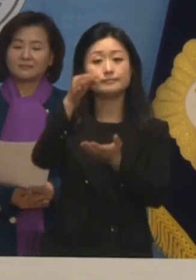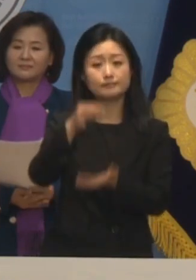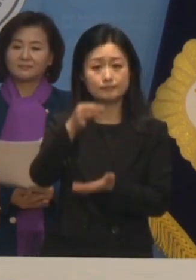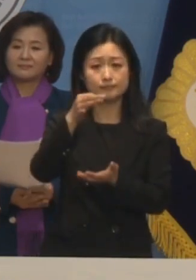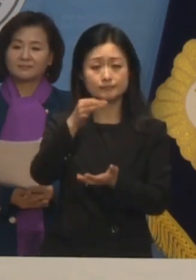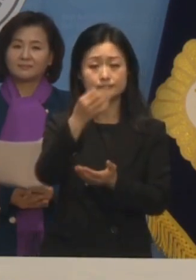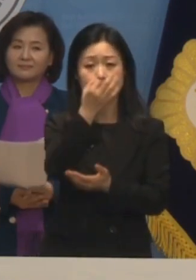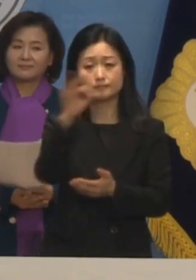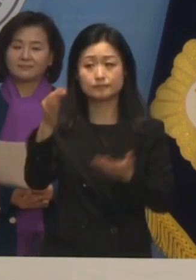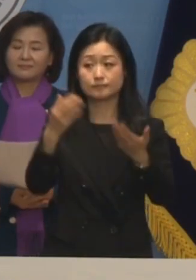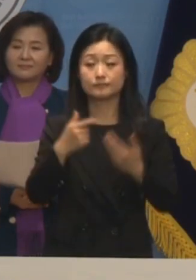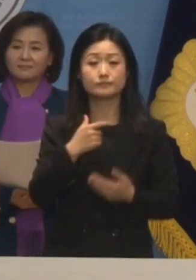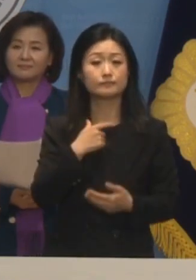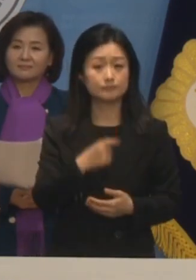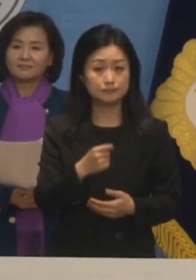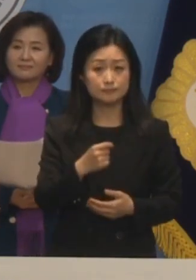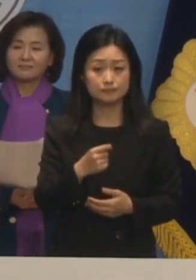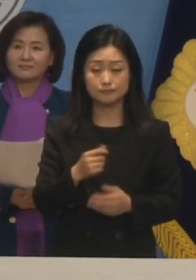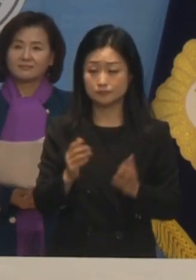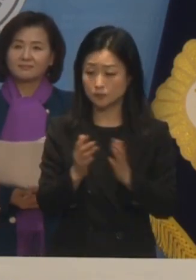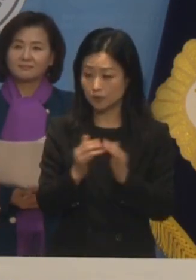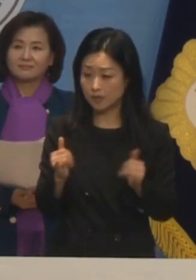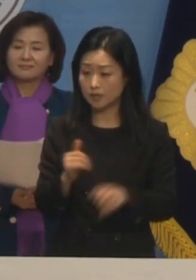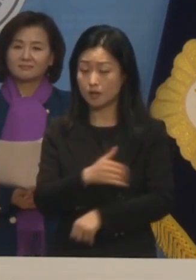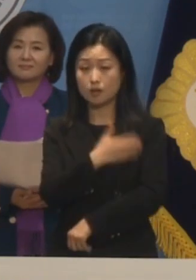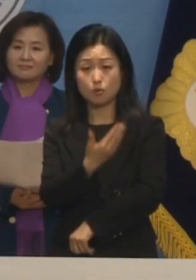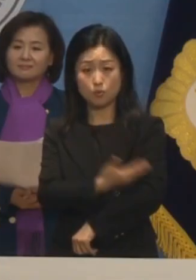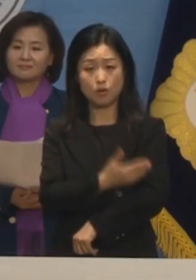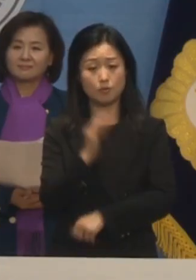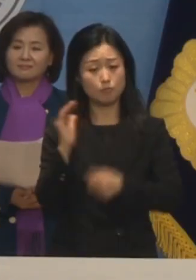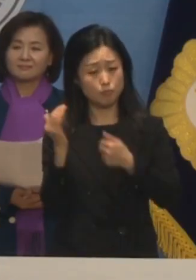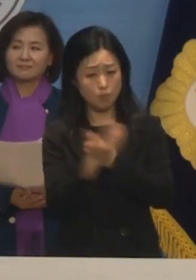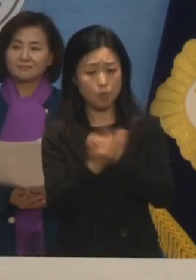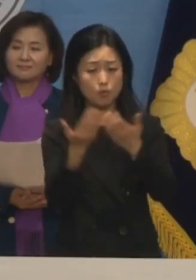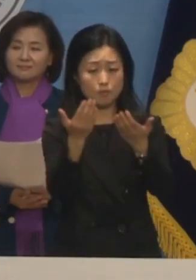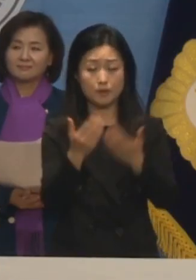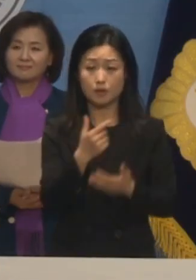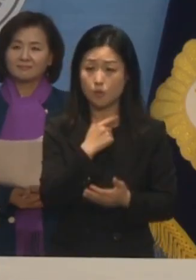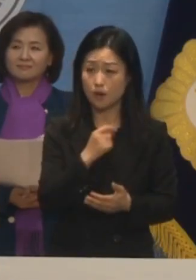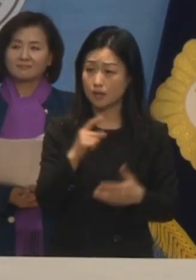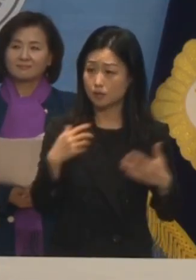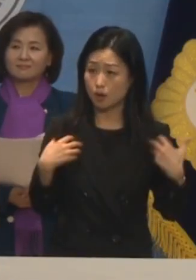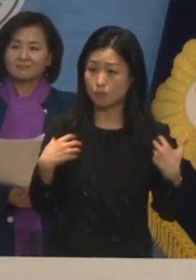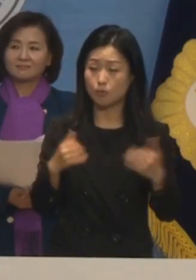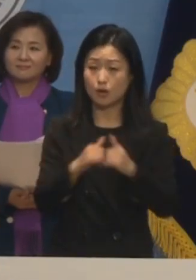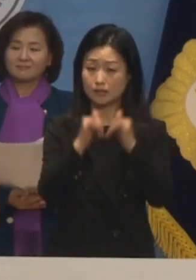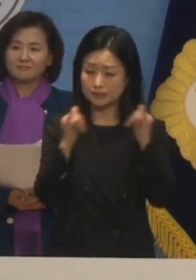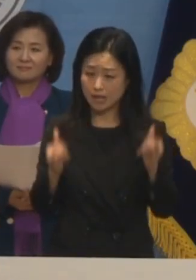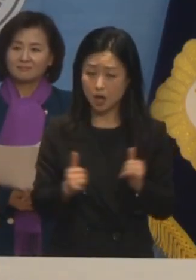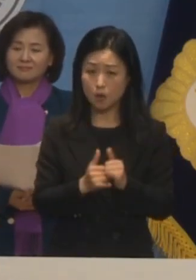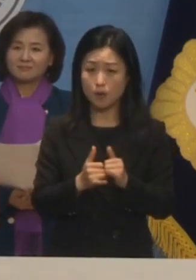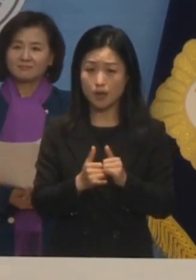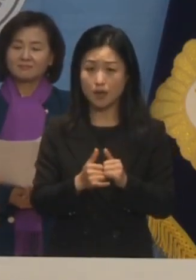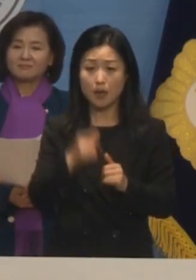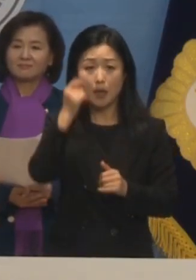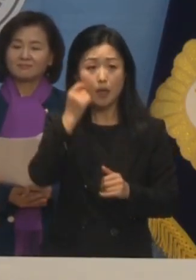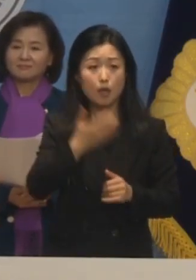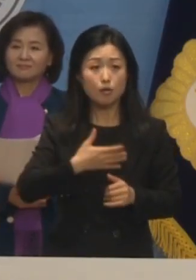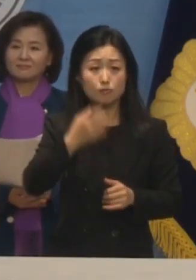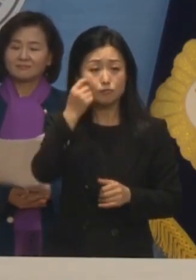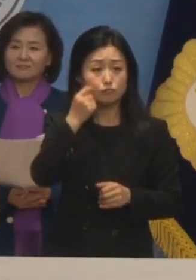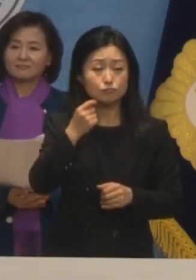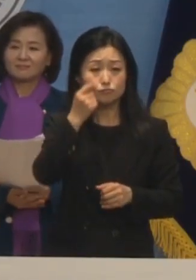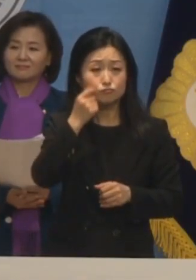제대로 인정받고 돌봄 노동자의 권리에 대한 보호가 정부나 사회의 호의에 기댄 것이 아닌